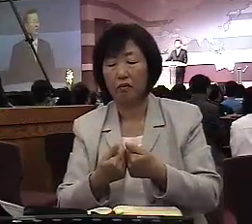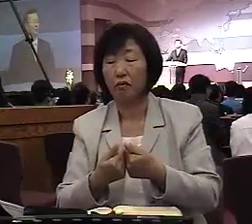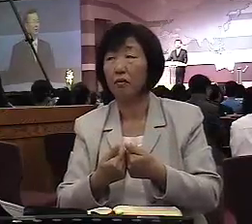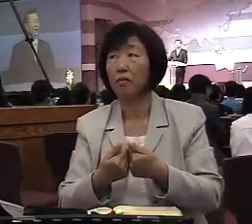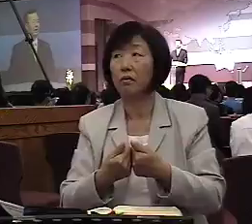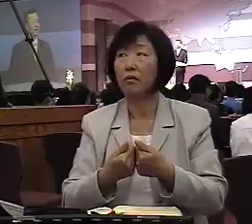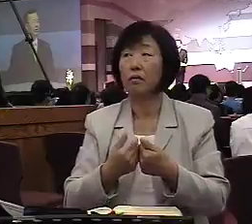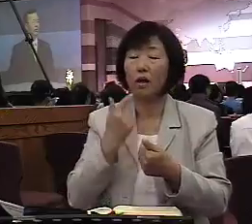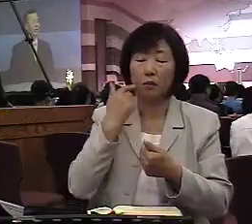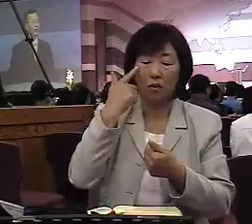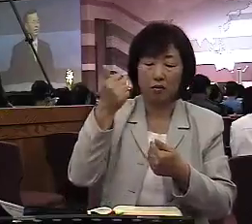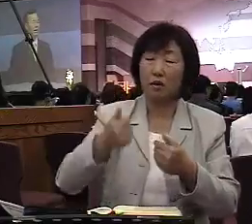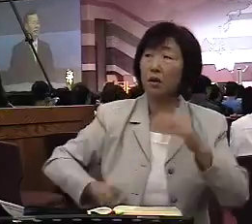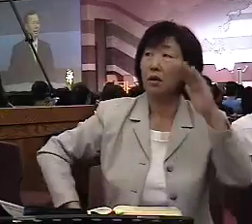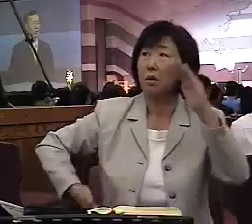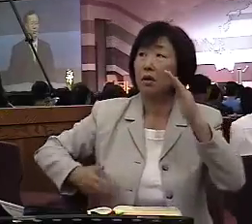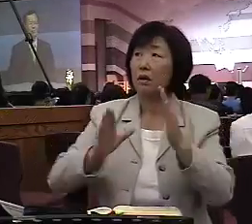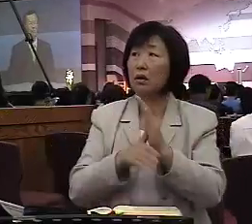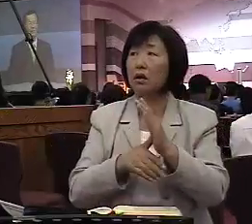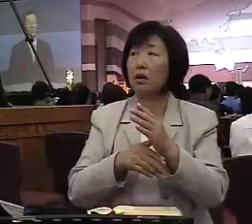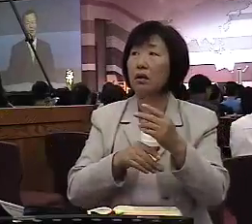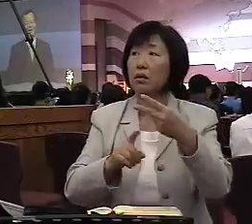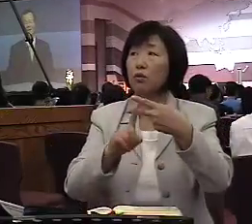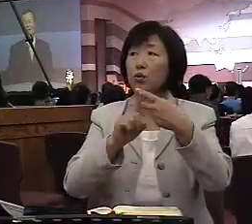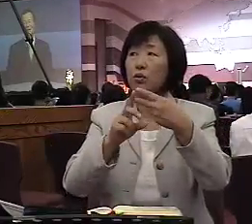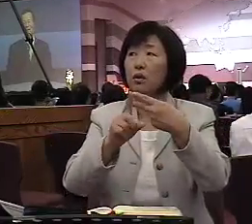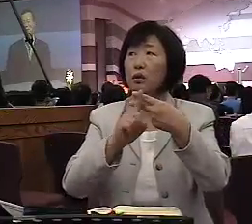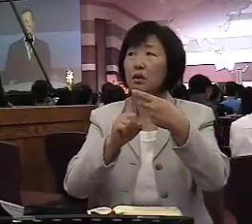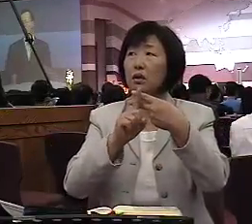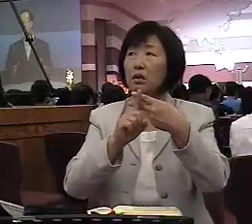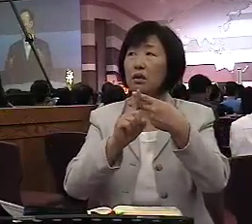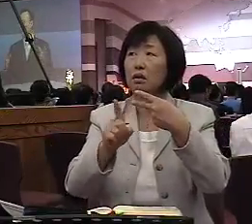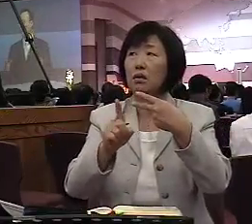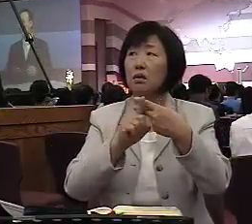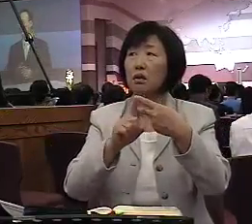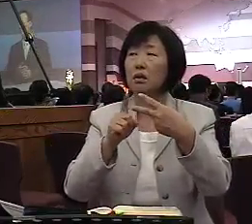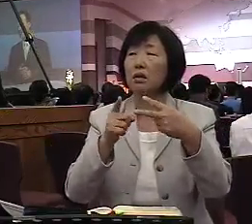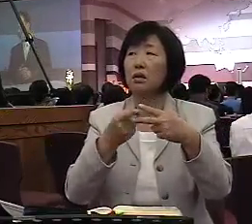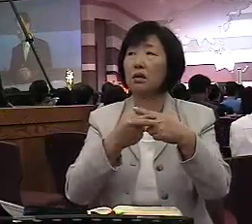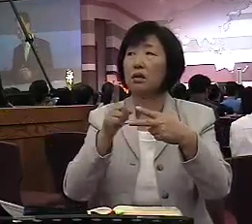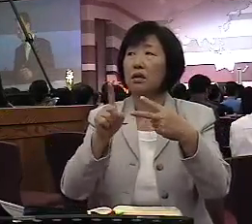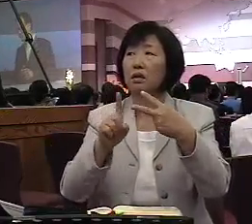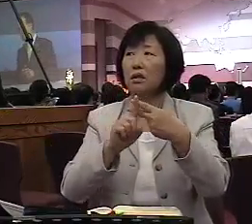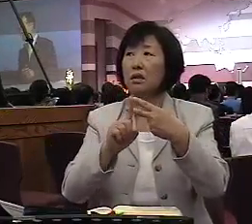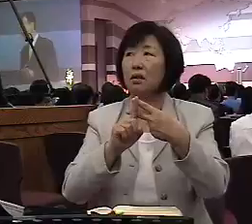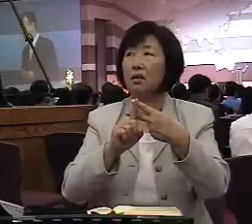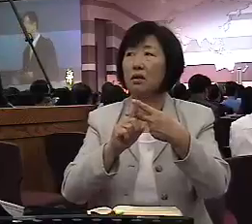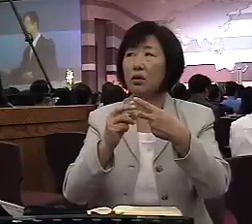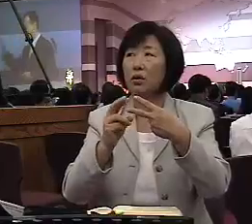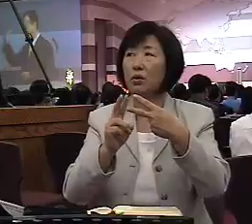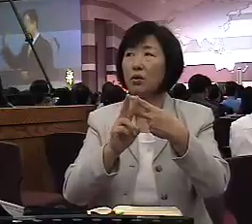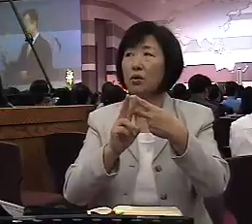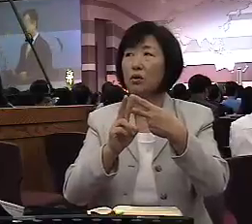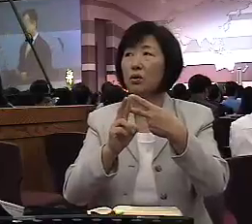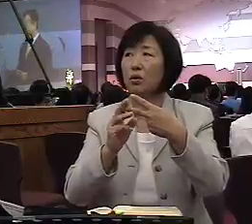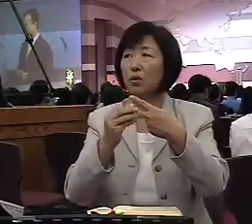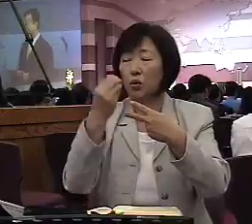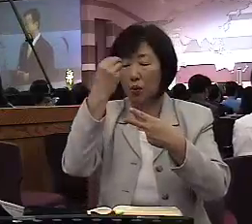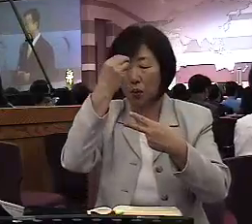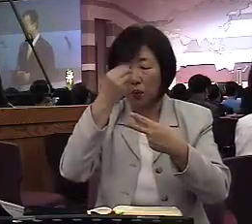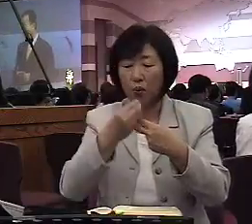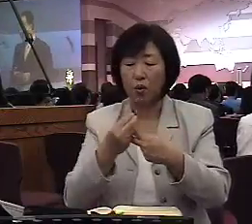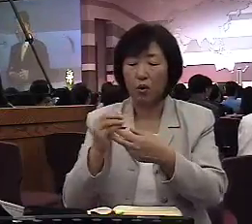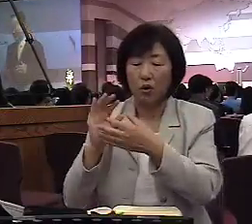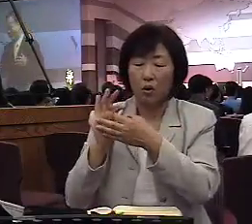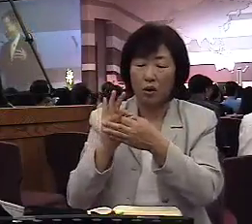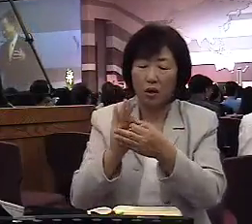예수님을 믿었습니다. 중학교 1학년 때 예수님을 믿고 계속 훌륭한 선생님 밑에서 중고등학교를 계속 이제